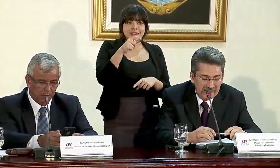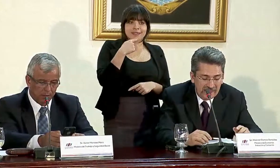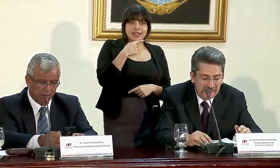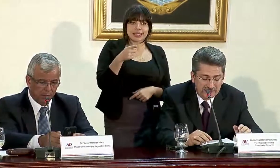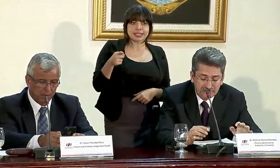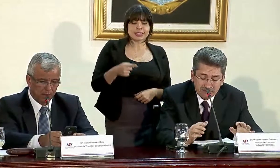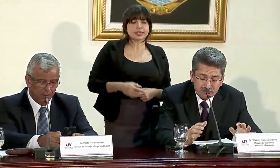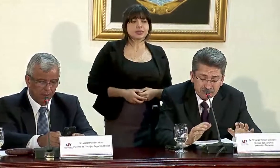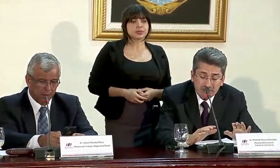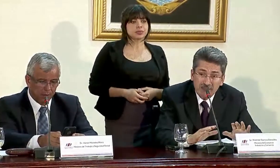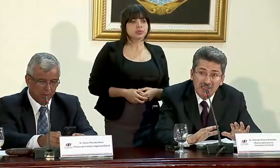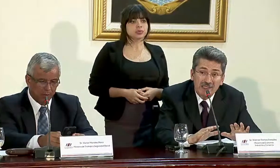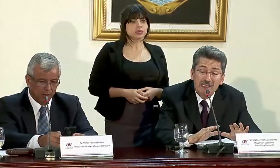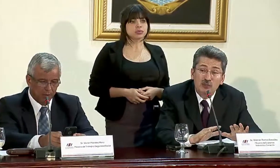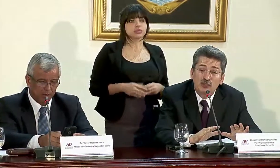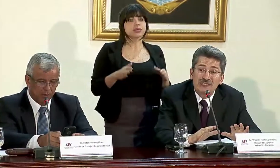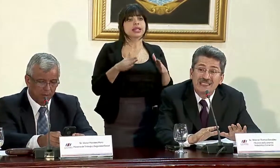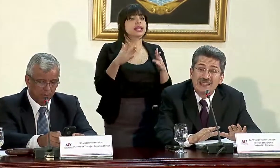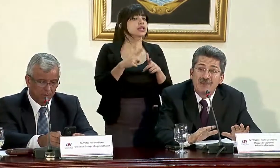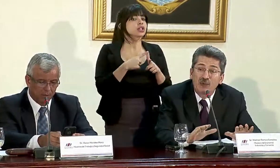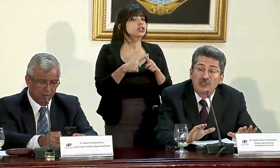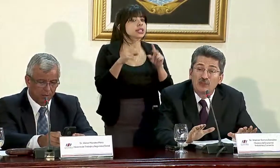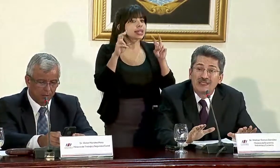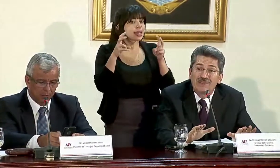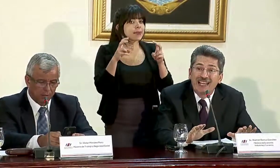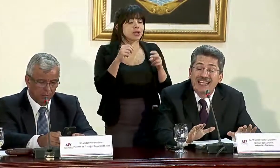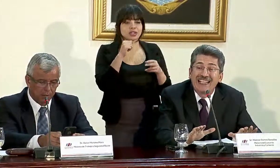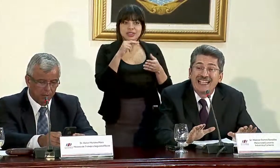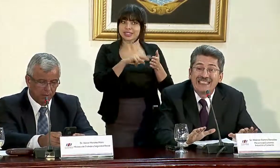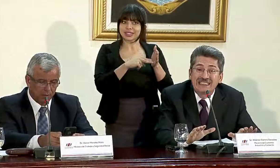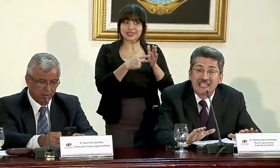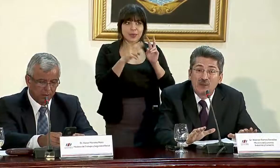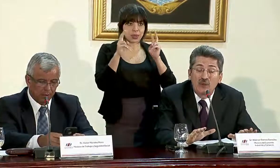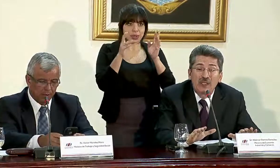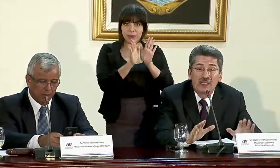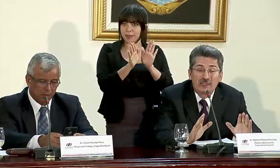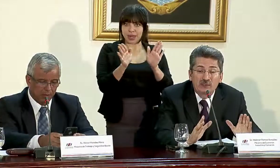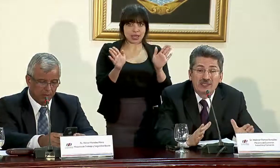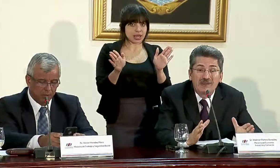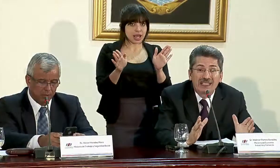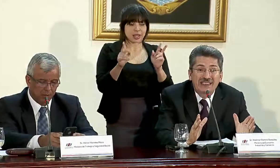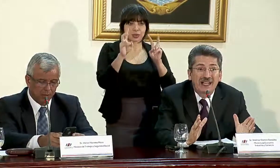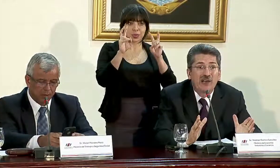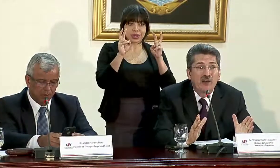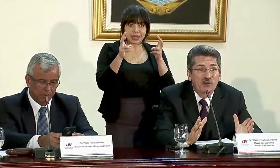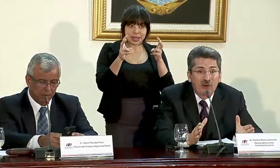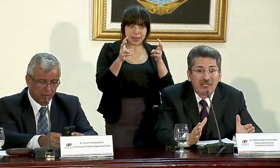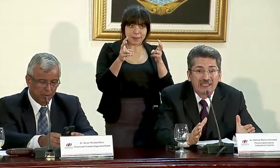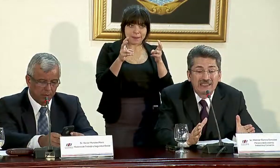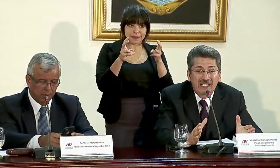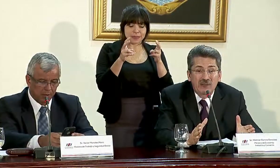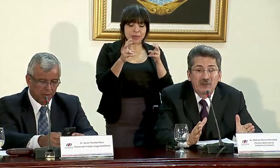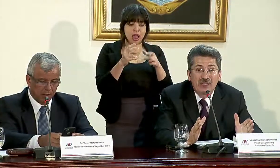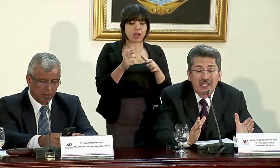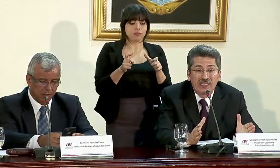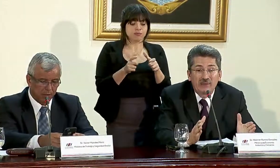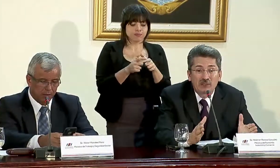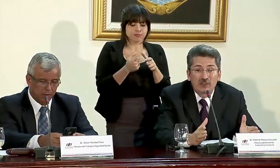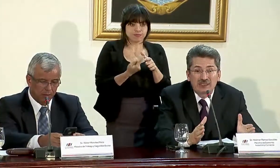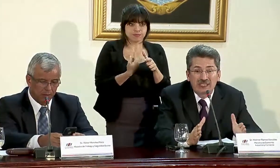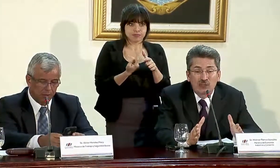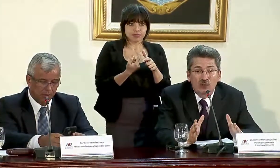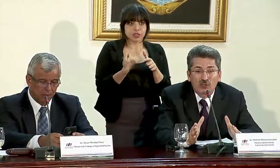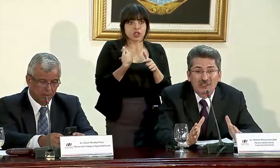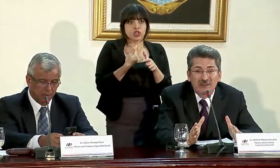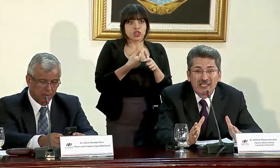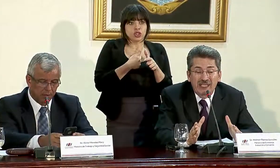decir que entonces el tema no es un tema generalizado, es un tema que está focalizado y que hemos